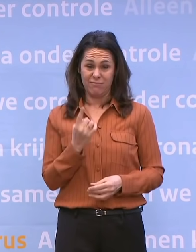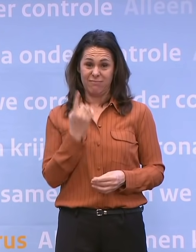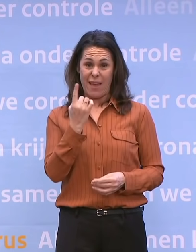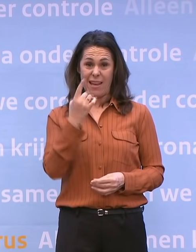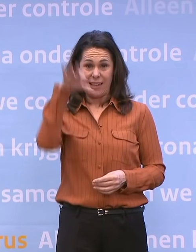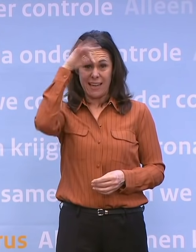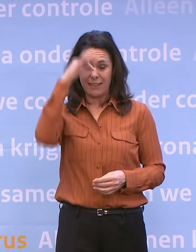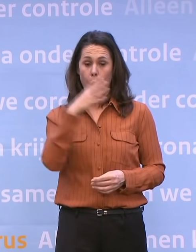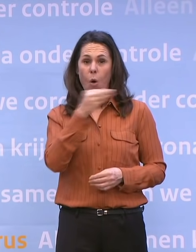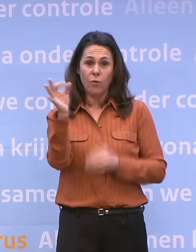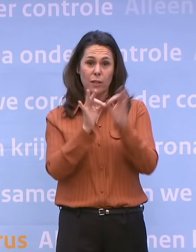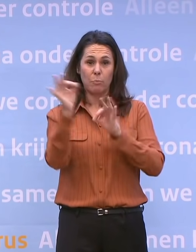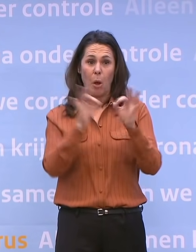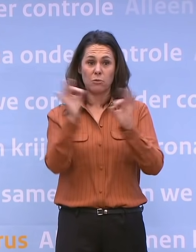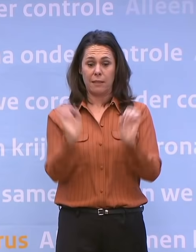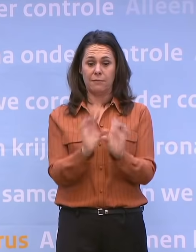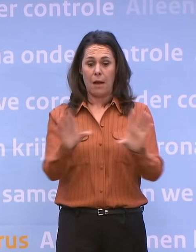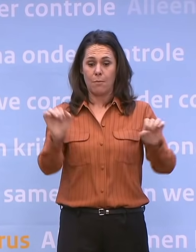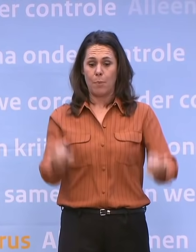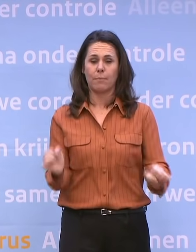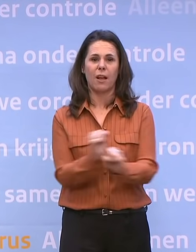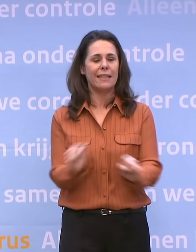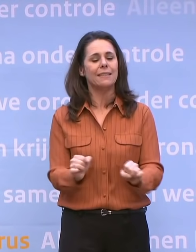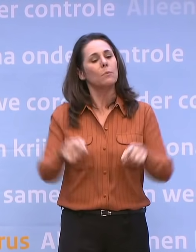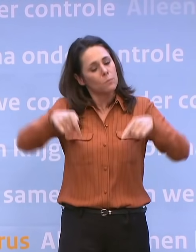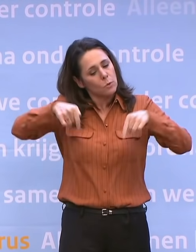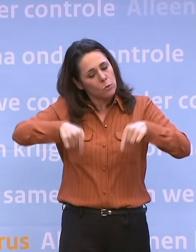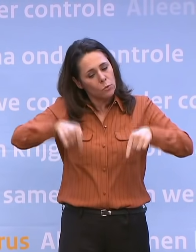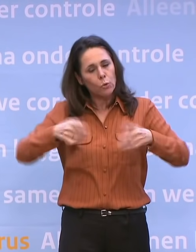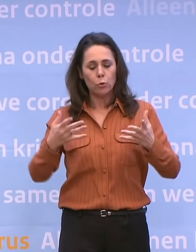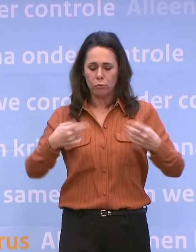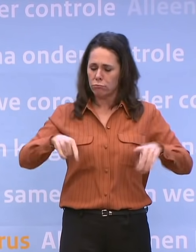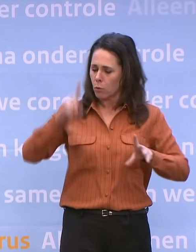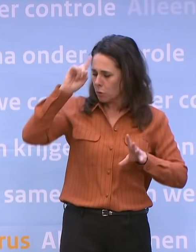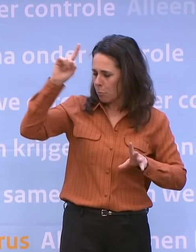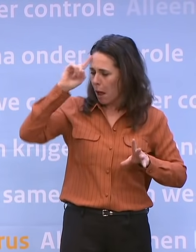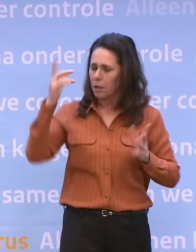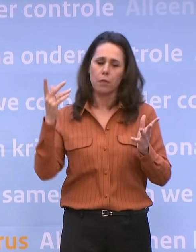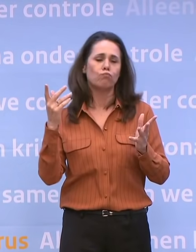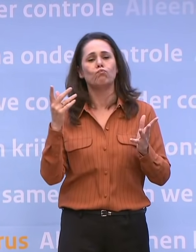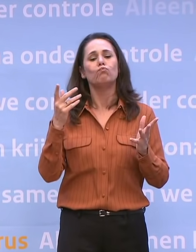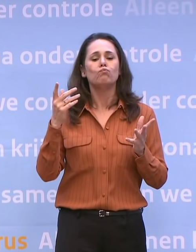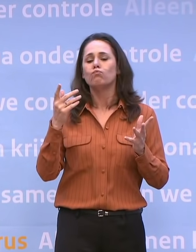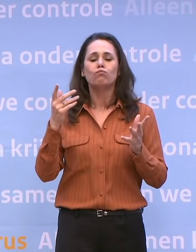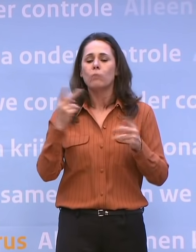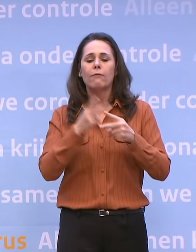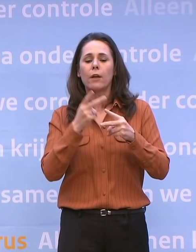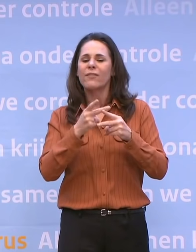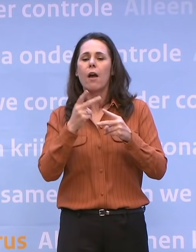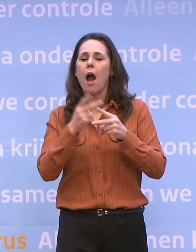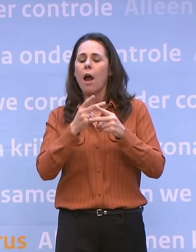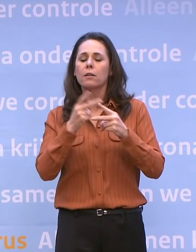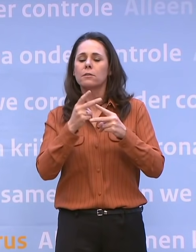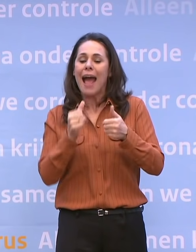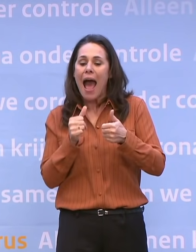kun je nooit iets 100% uitsluiten. Maar er is nu niets op de radar in onze plannen wat voorziet in aanvullende maatregelen bovenop wat we nu doen